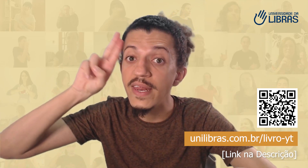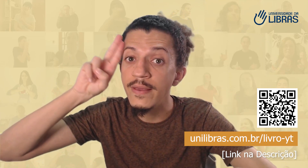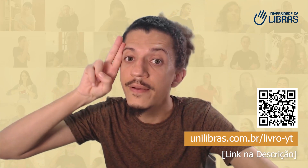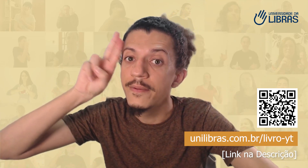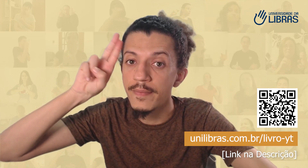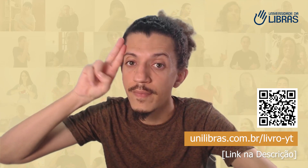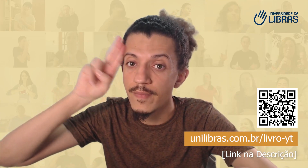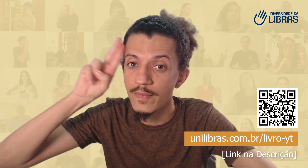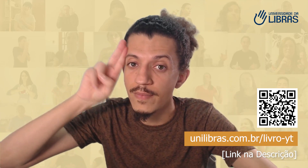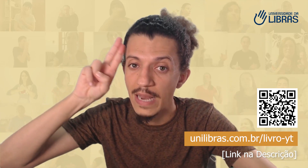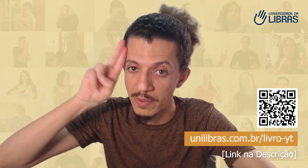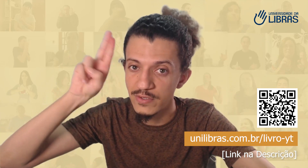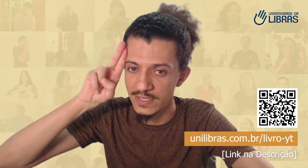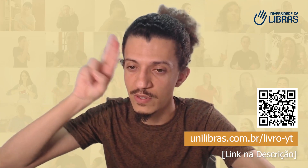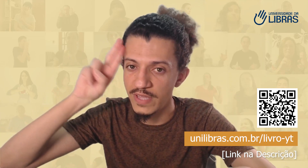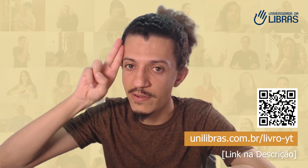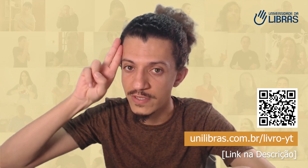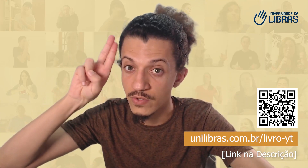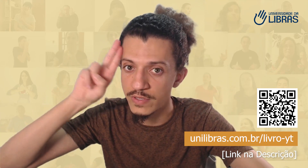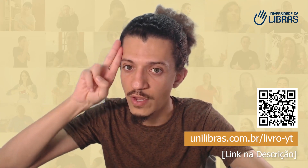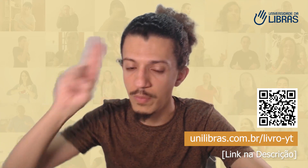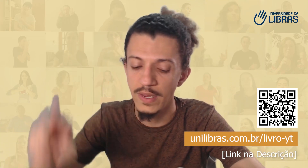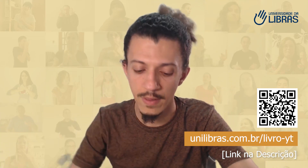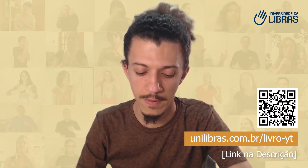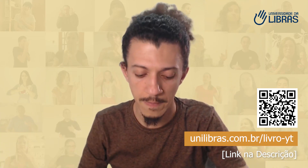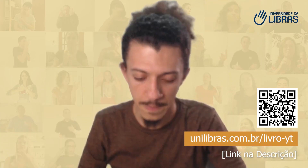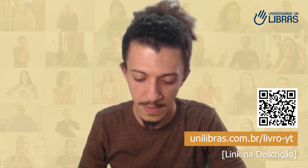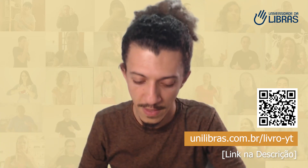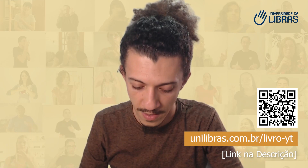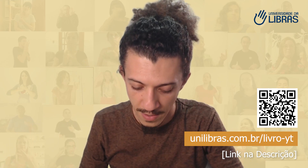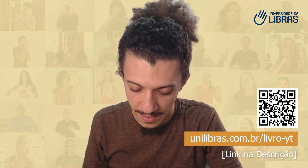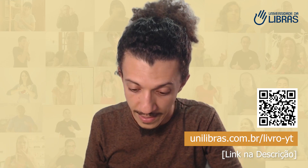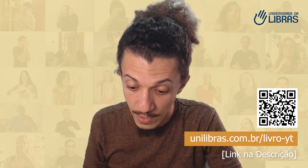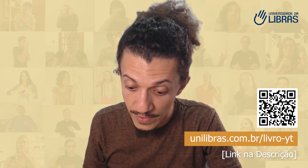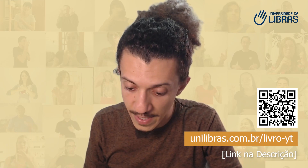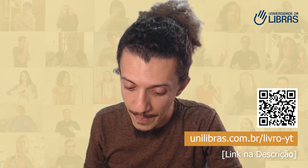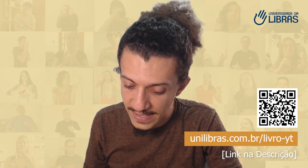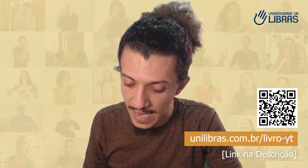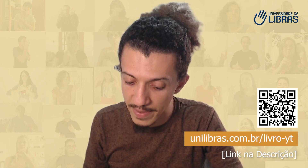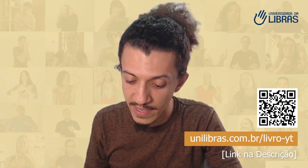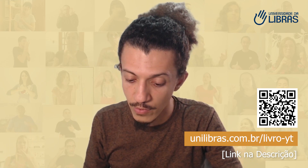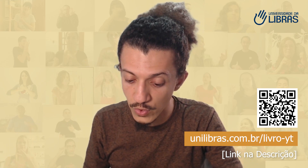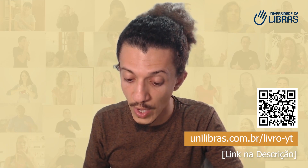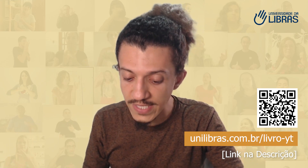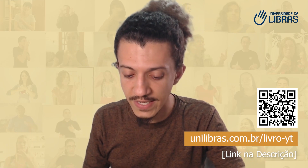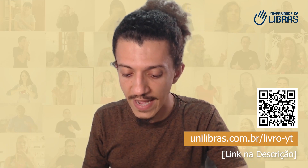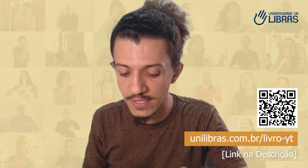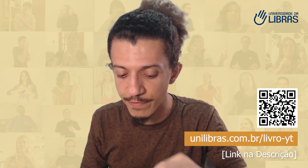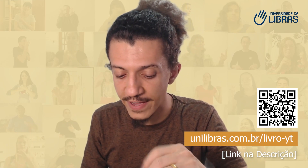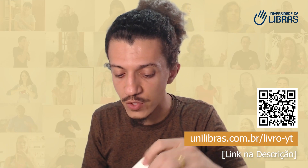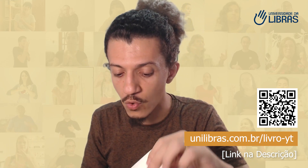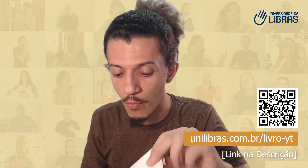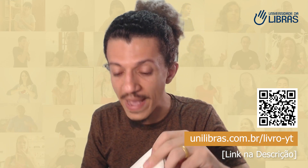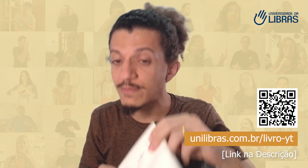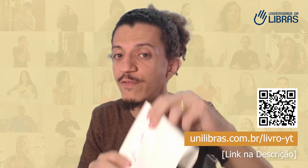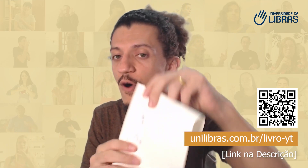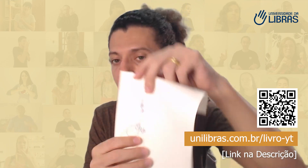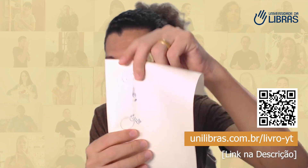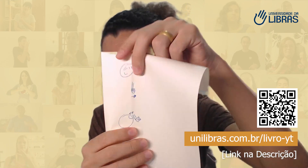mirim. Lembra dos escoteiros? Escoteiro mirim. Então você percebe que os 2 sinais são feitos com o mesmo formato de